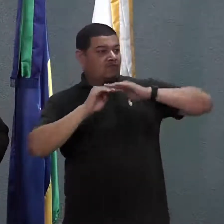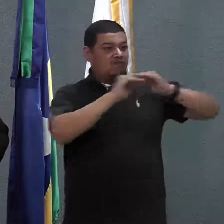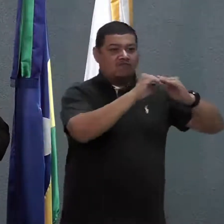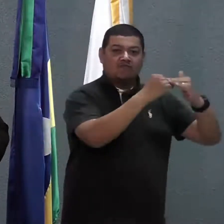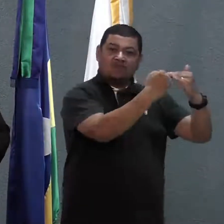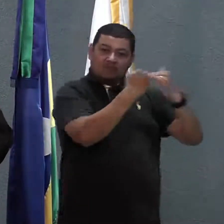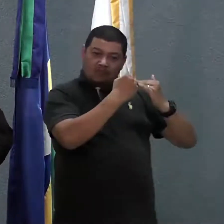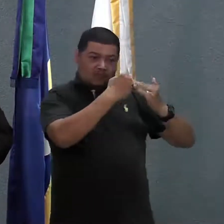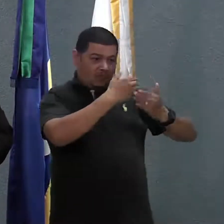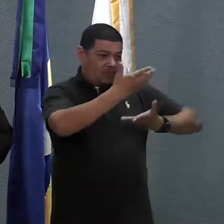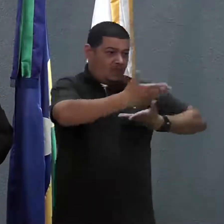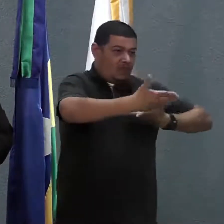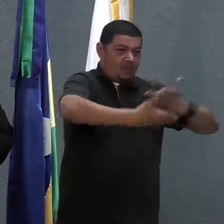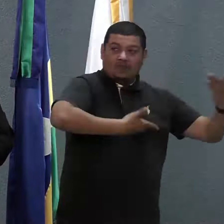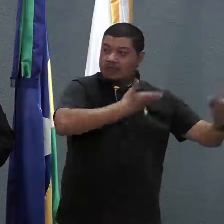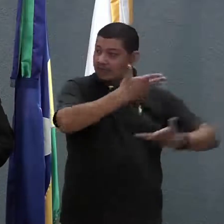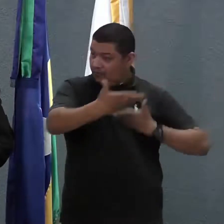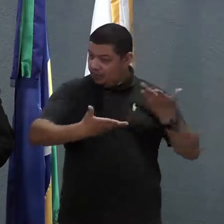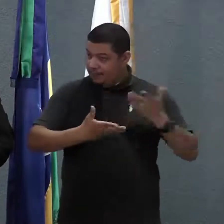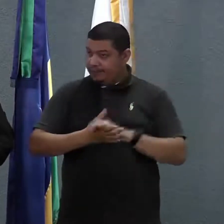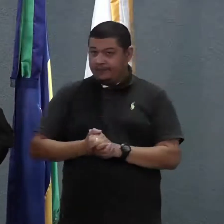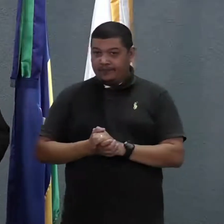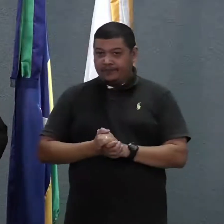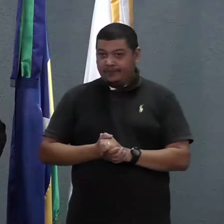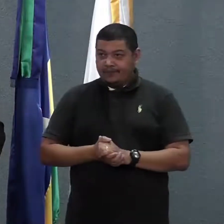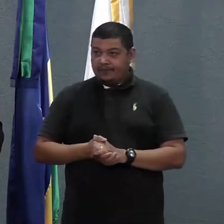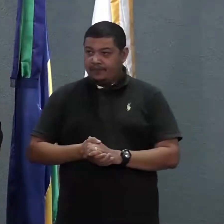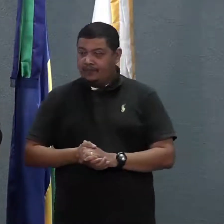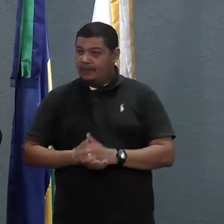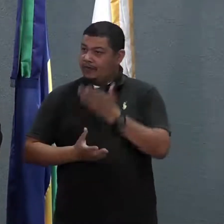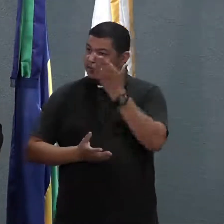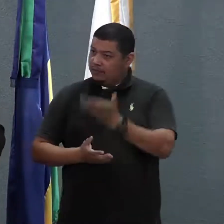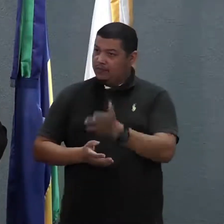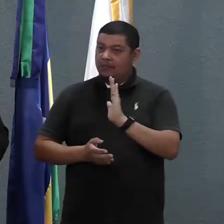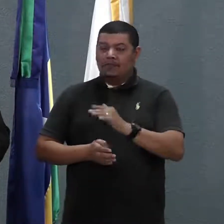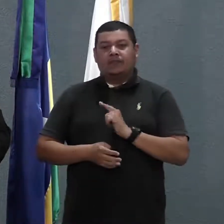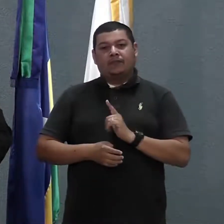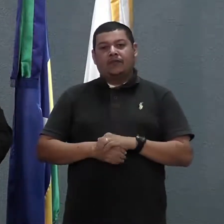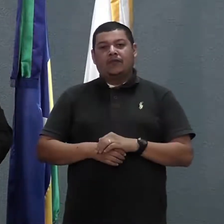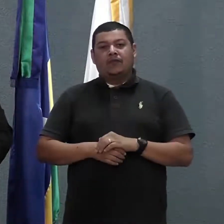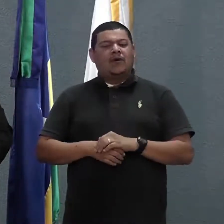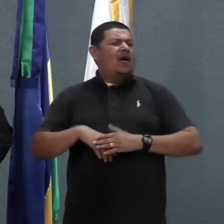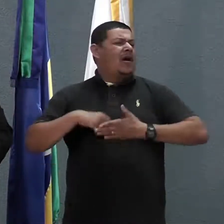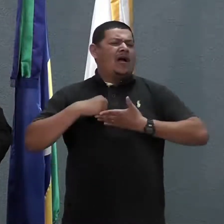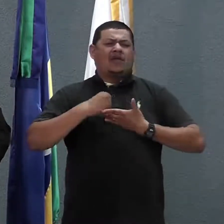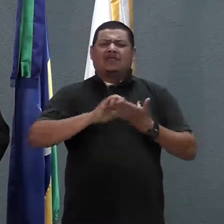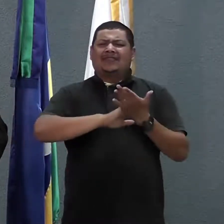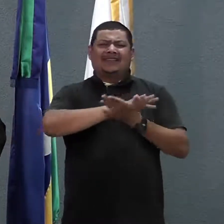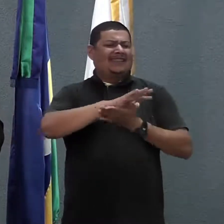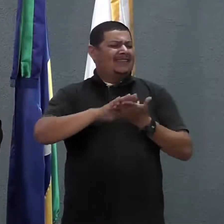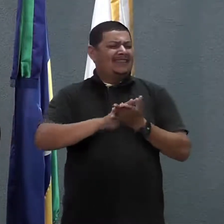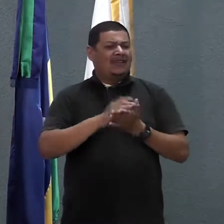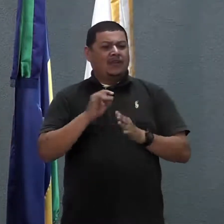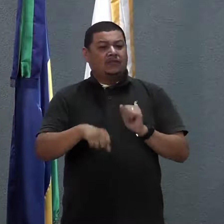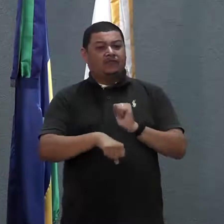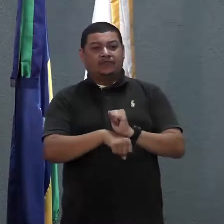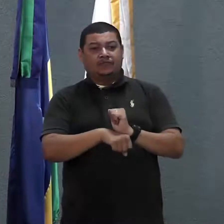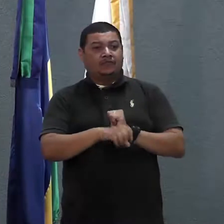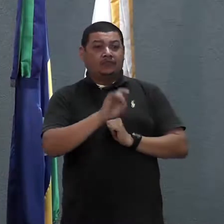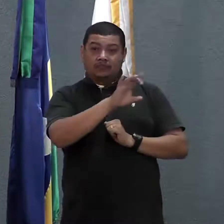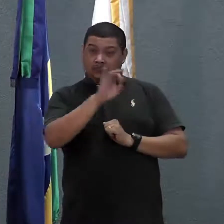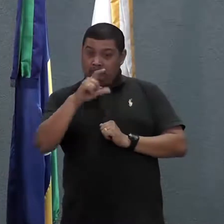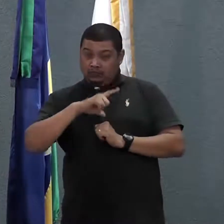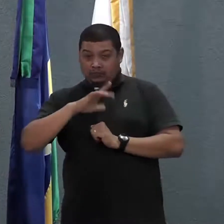para atacar alguém, e esse tipo de coisa não nos leva a lugar nenhum. Cada um tem a sua